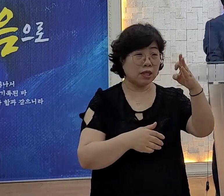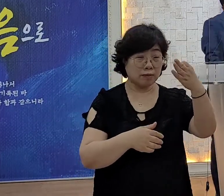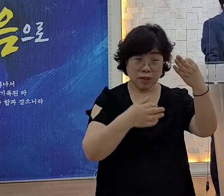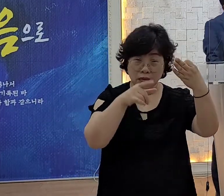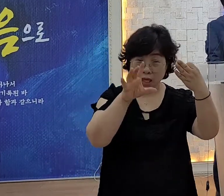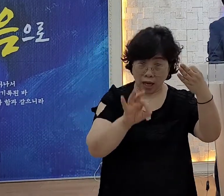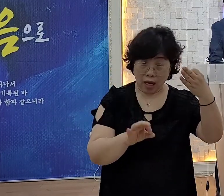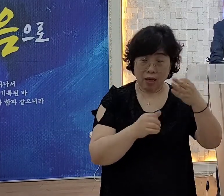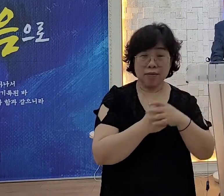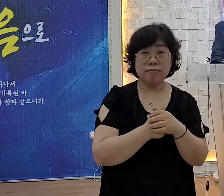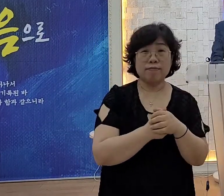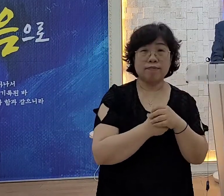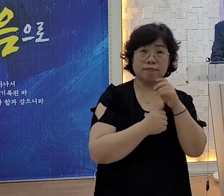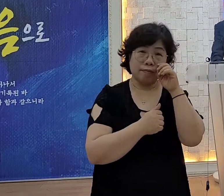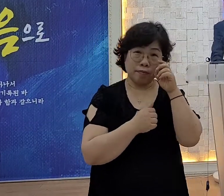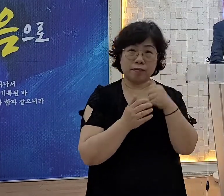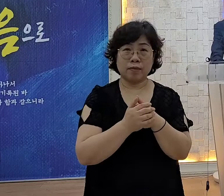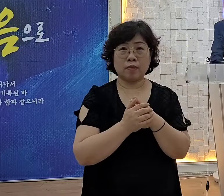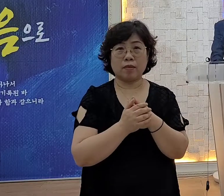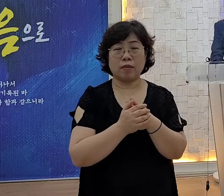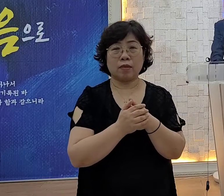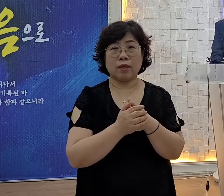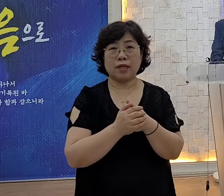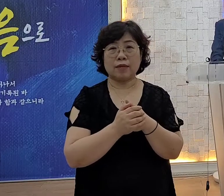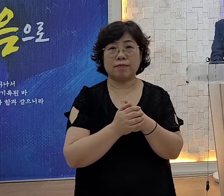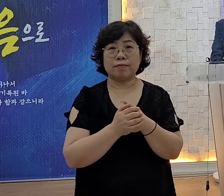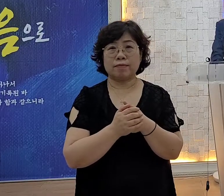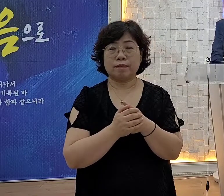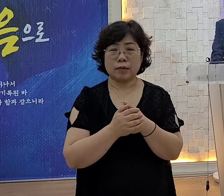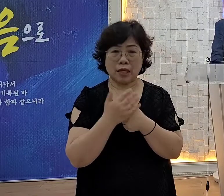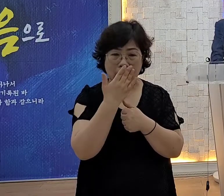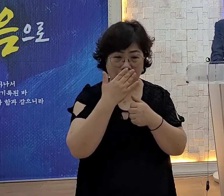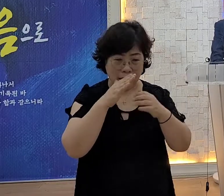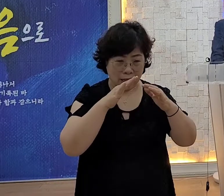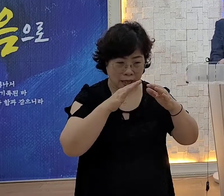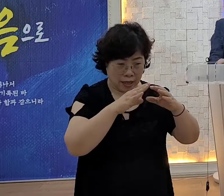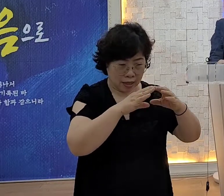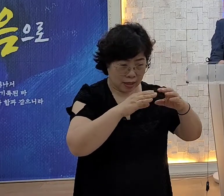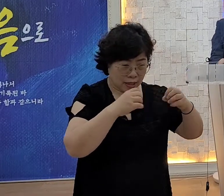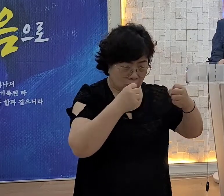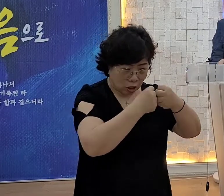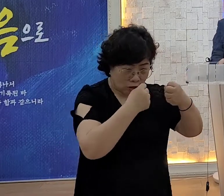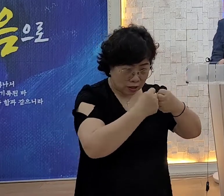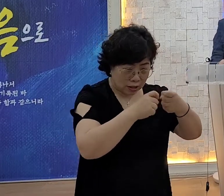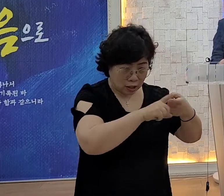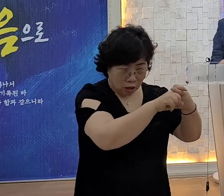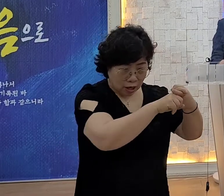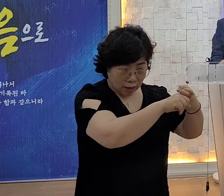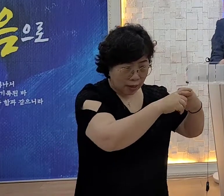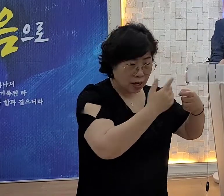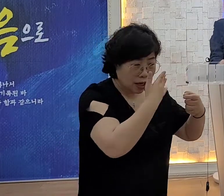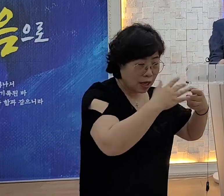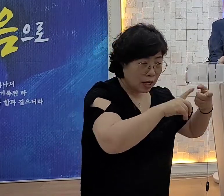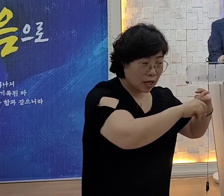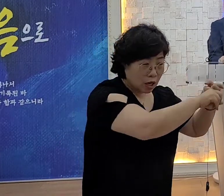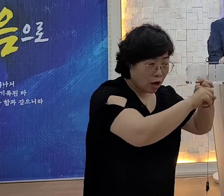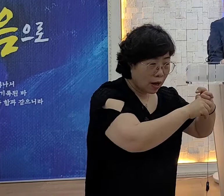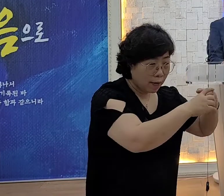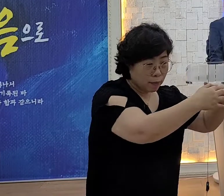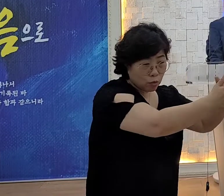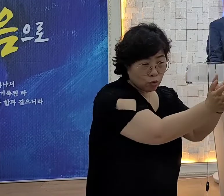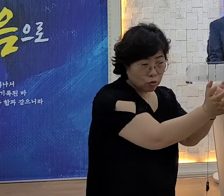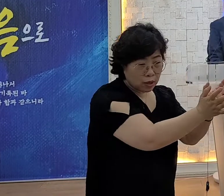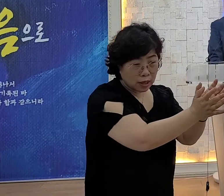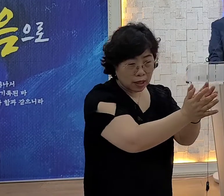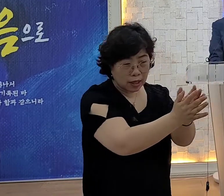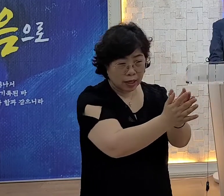그래서 이 가나안 땅 그 연합군과 막 싸워가지고 자기 그 하인들 318명 데리고